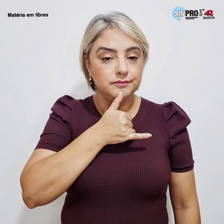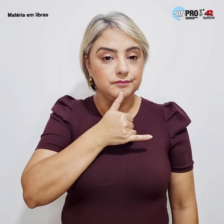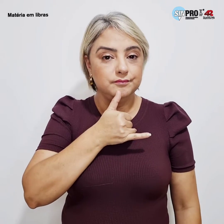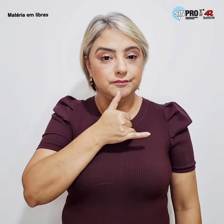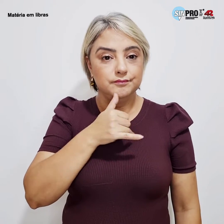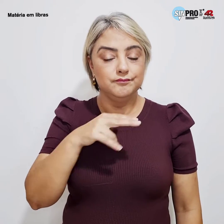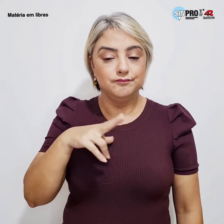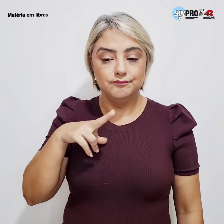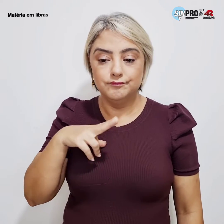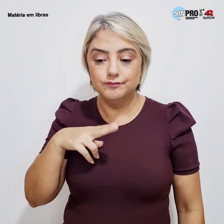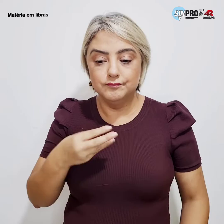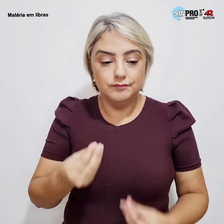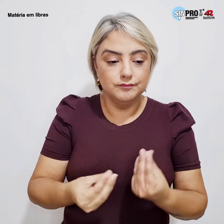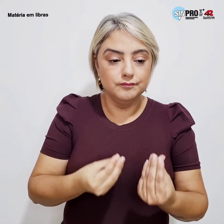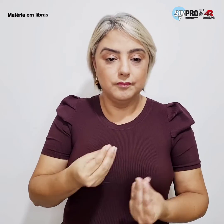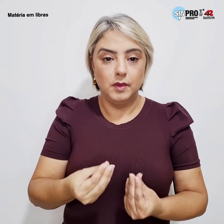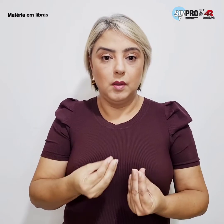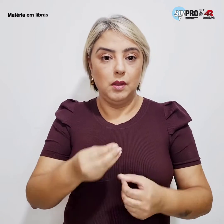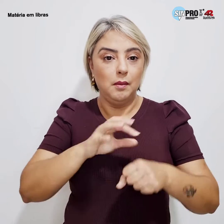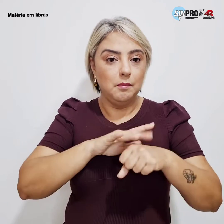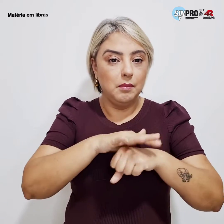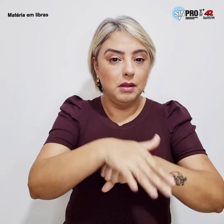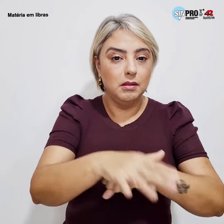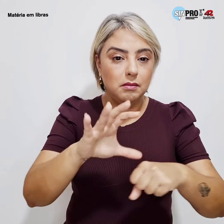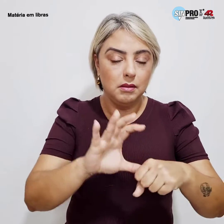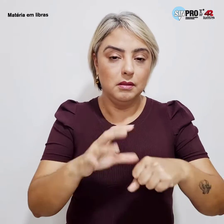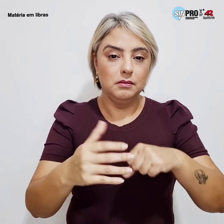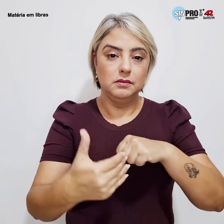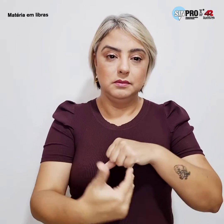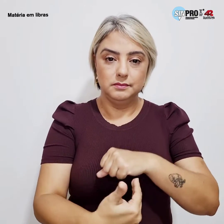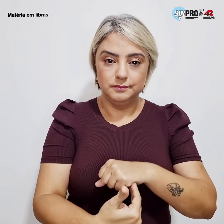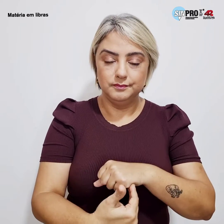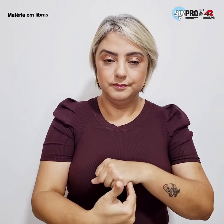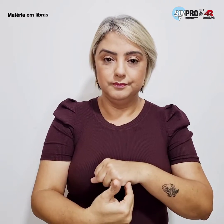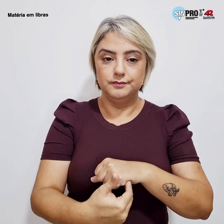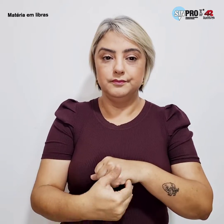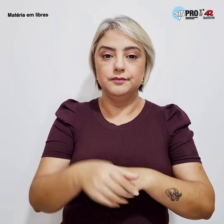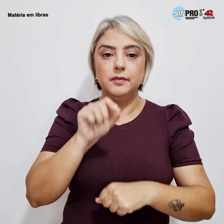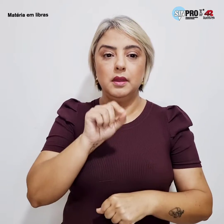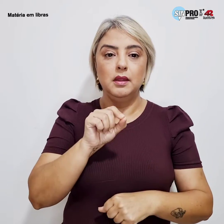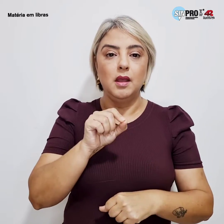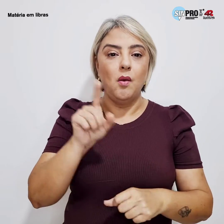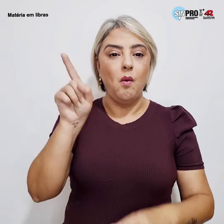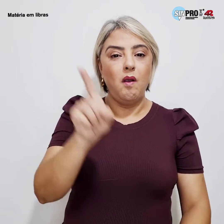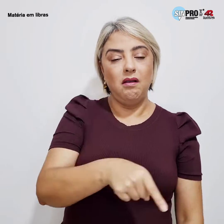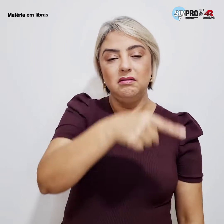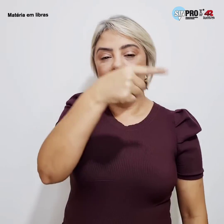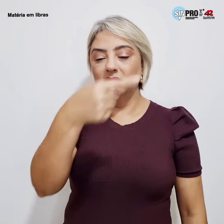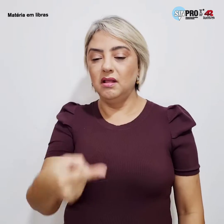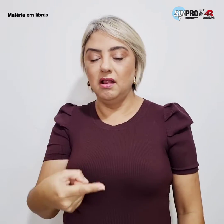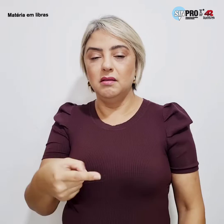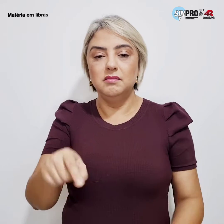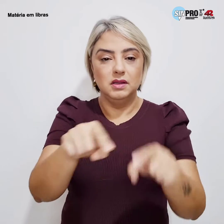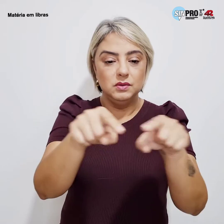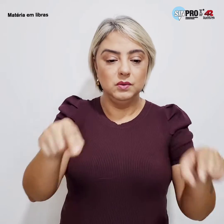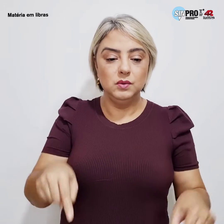particular como o que a pandemia da Covid-19 trouxe, o cancelamento de turmas de EJA, com